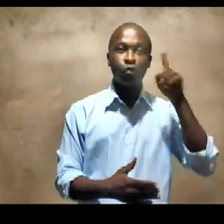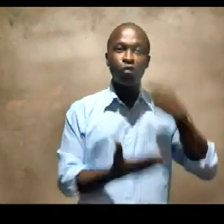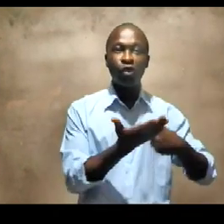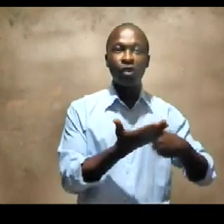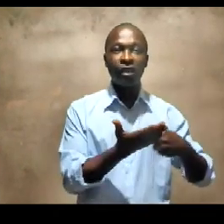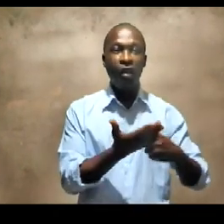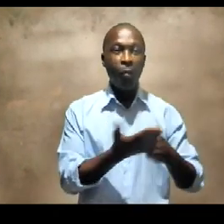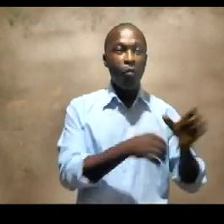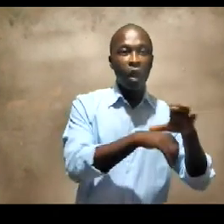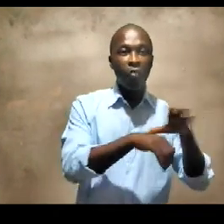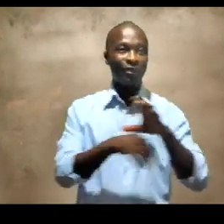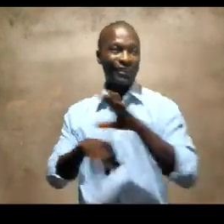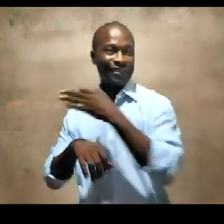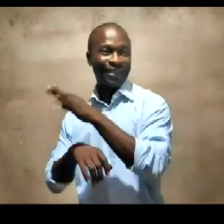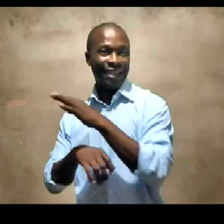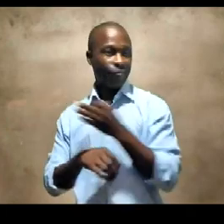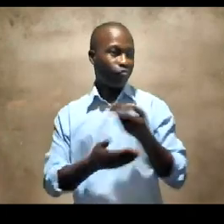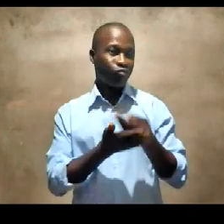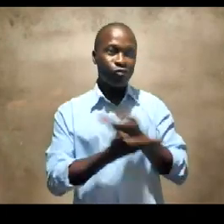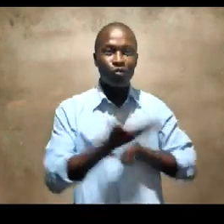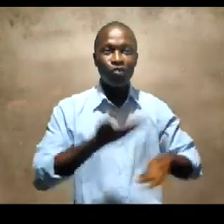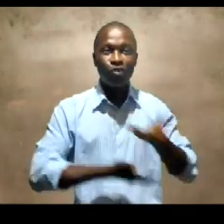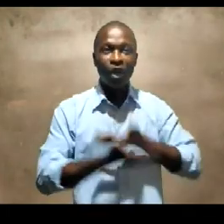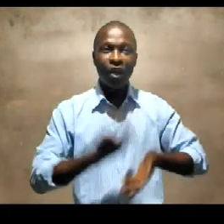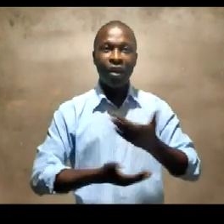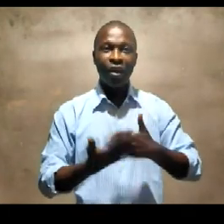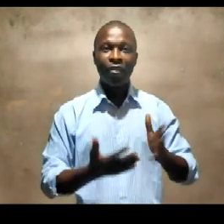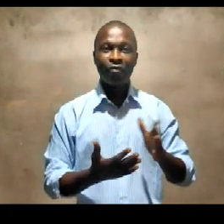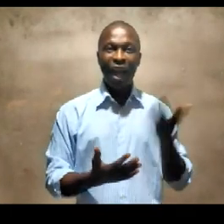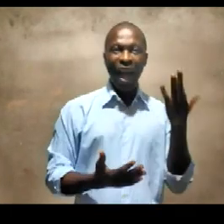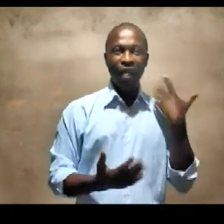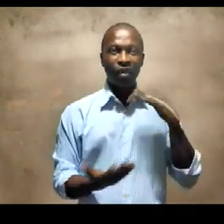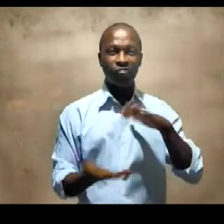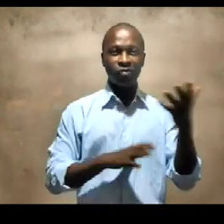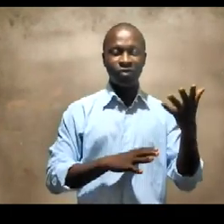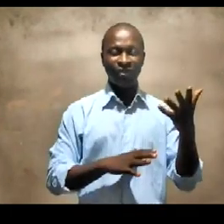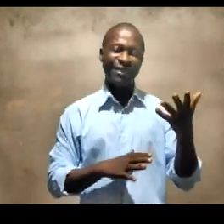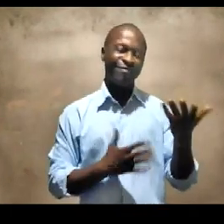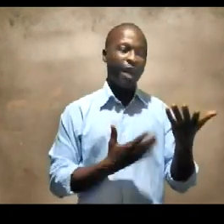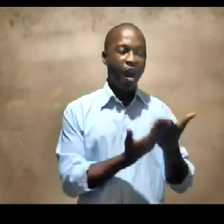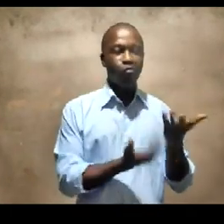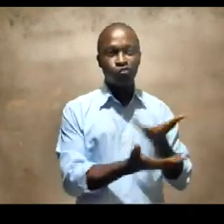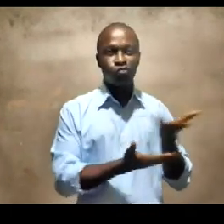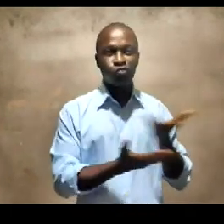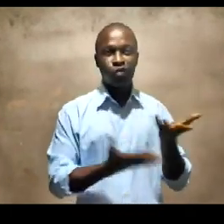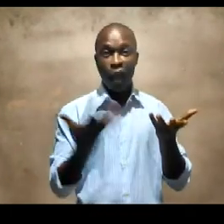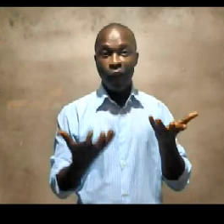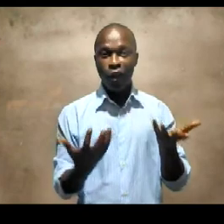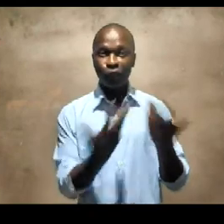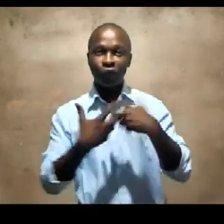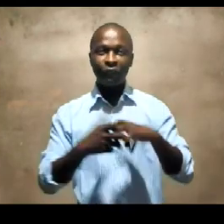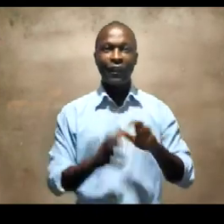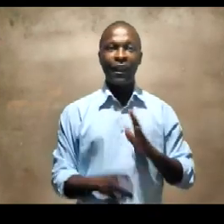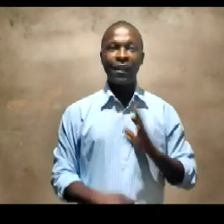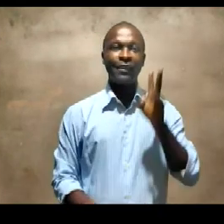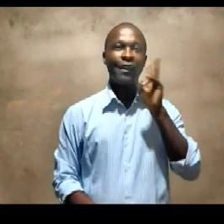dans les échanges commerciaux avec le Cameroun et d'ouvrir des négociations sur la célérité dans le transfert des devises. Quelques temps forts